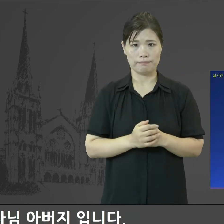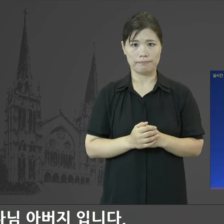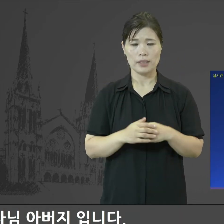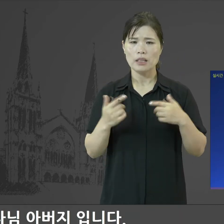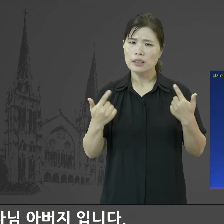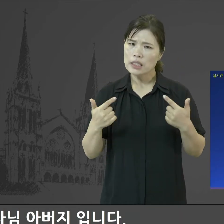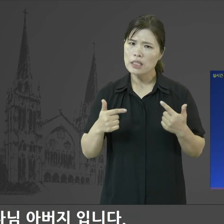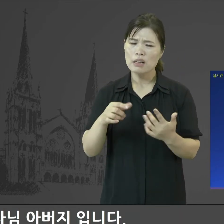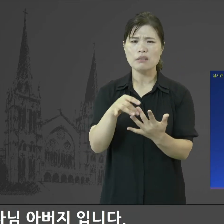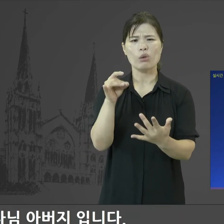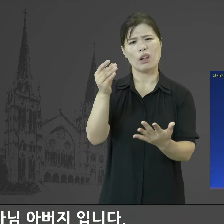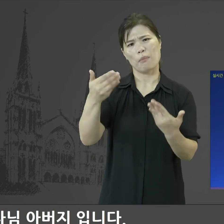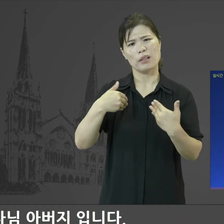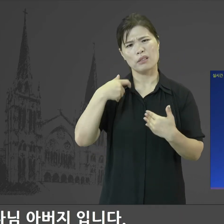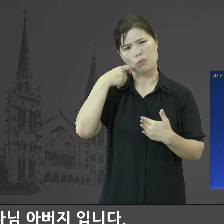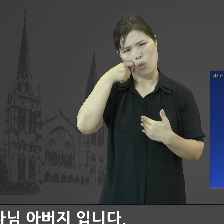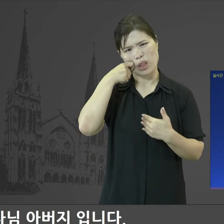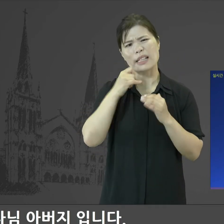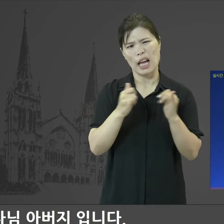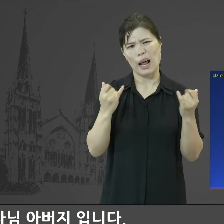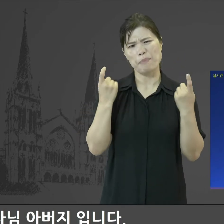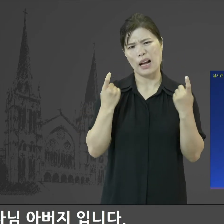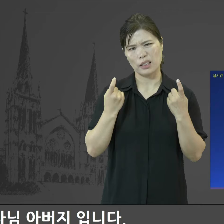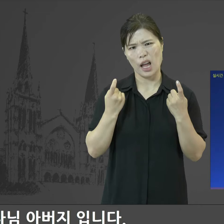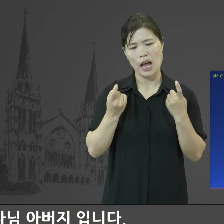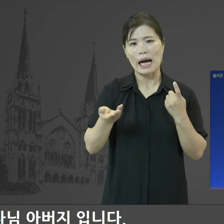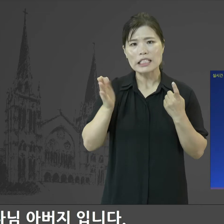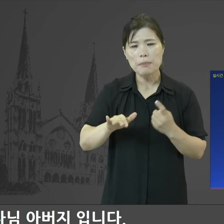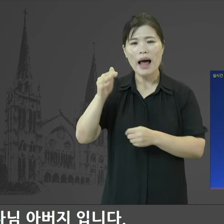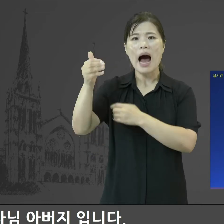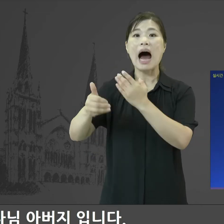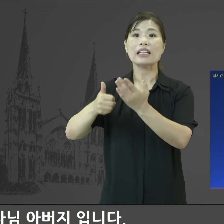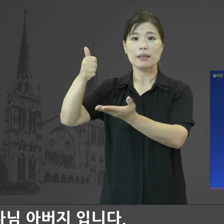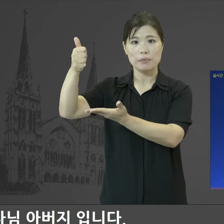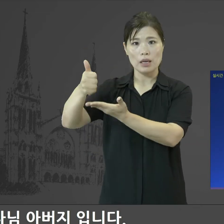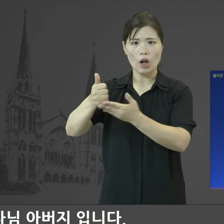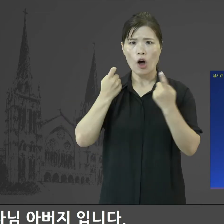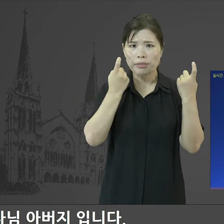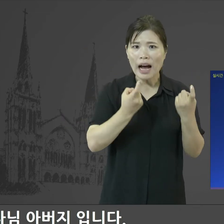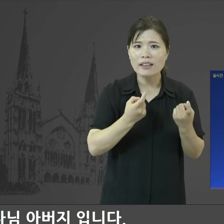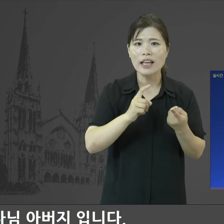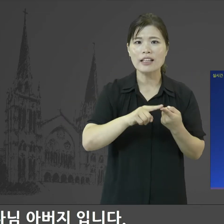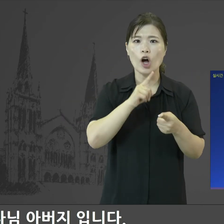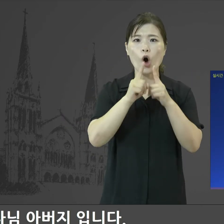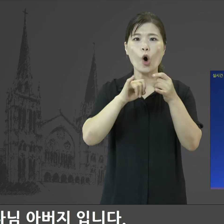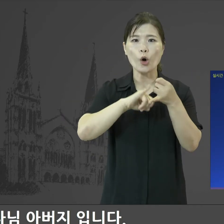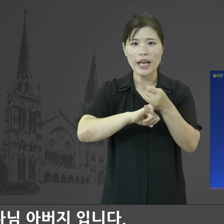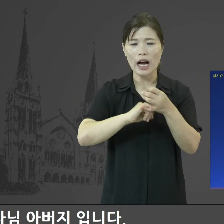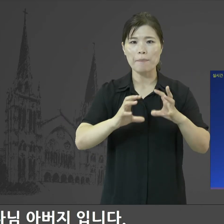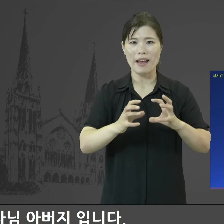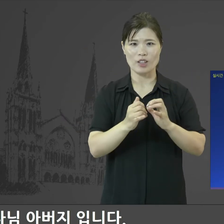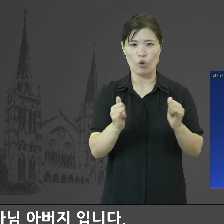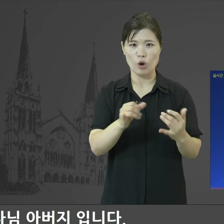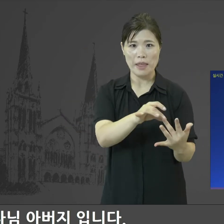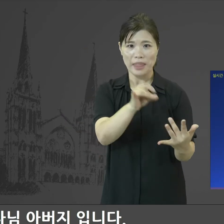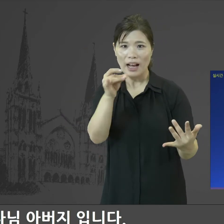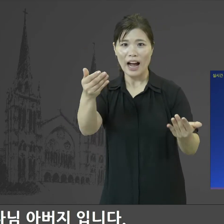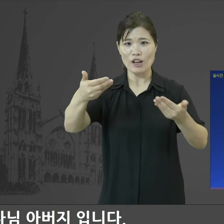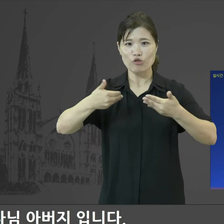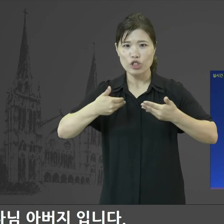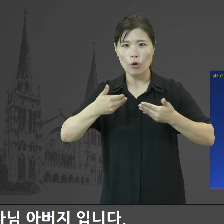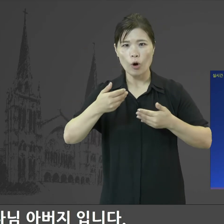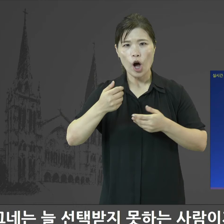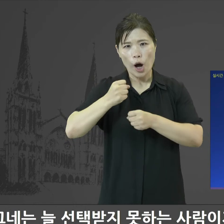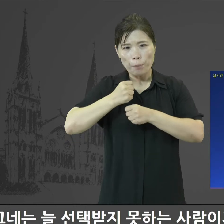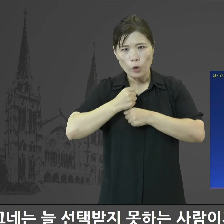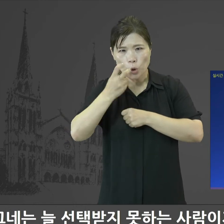늘 선택받지 못하는 사람들이지만 하나님 아버지께서 그 나그네들을 언약 백성으로 택하셔서 보호하시고